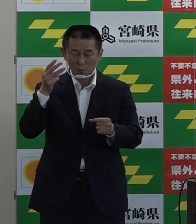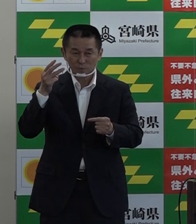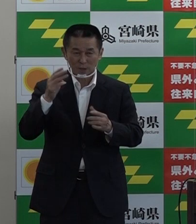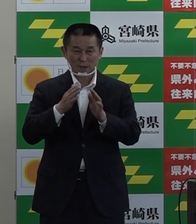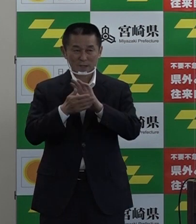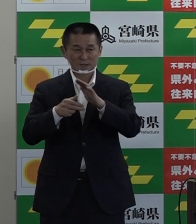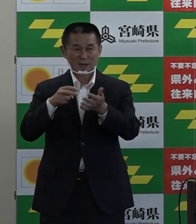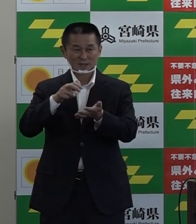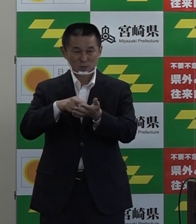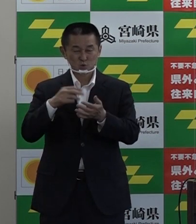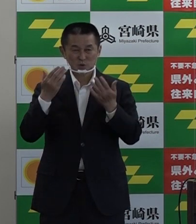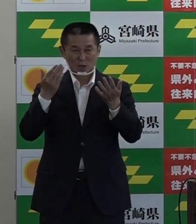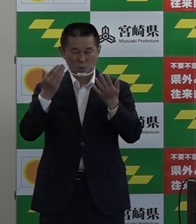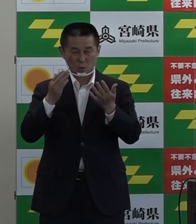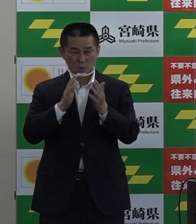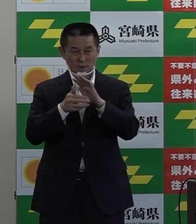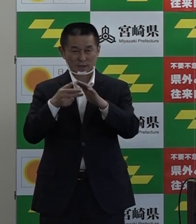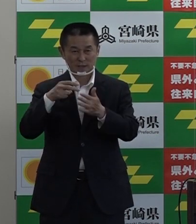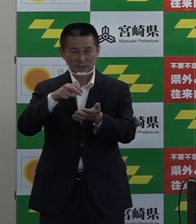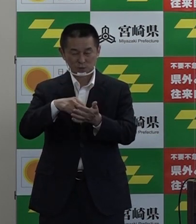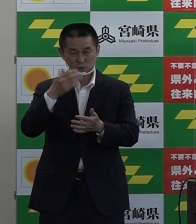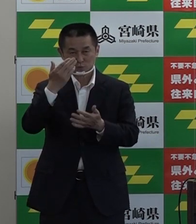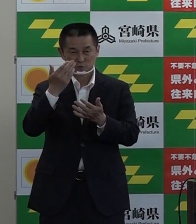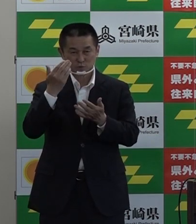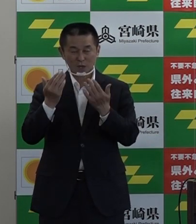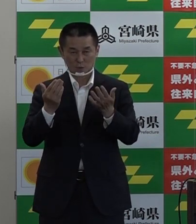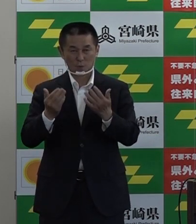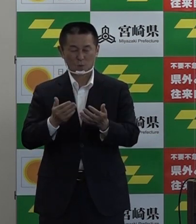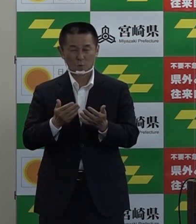県立学校です。 県立学校、はい、ありました。